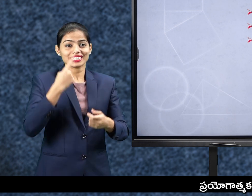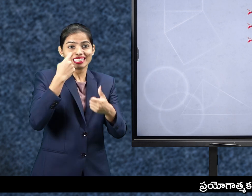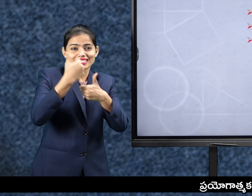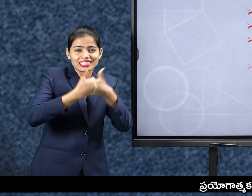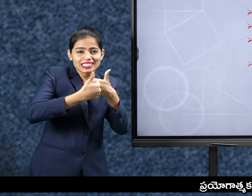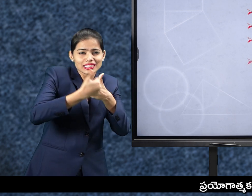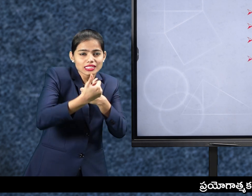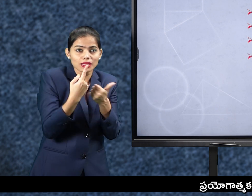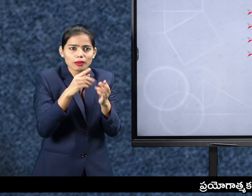ప్రయోగాత్మక విధానం,